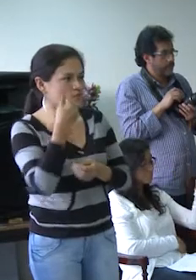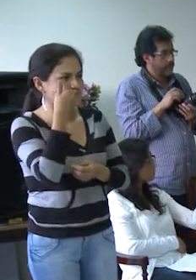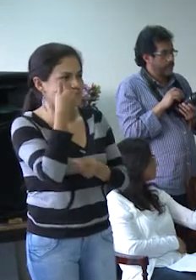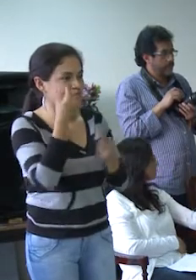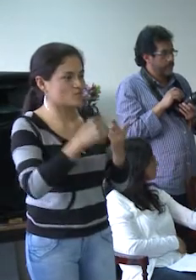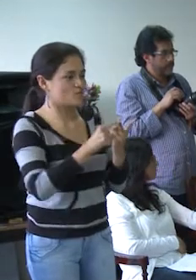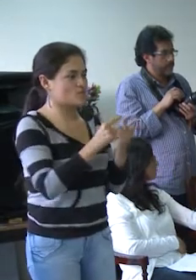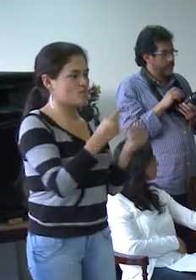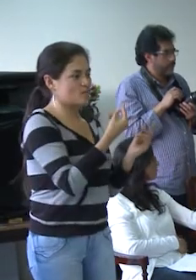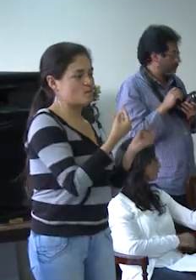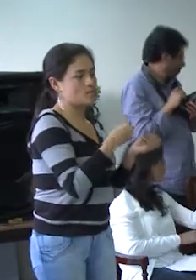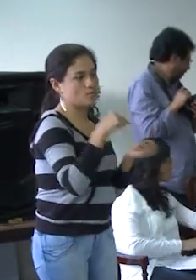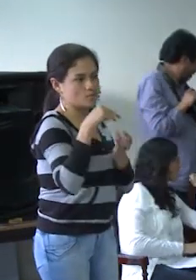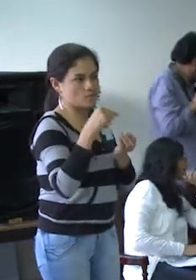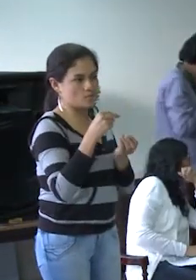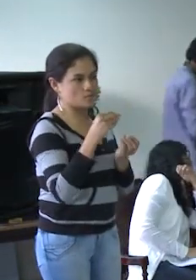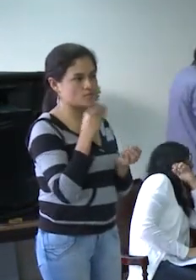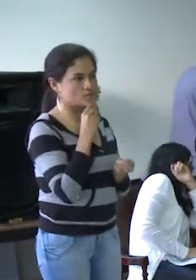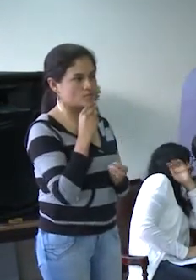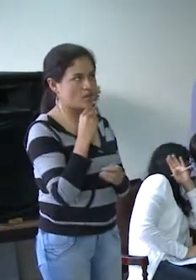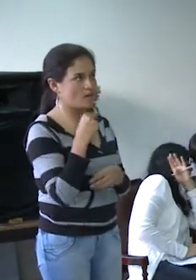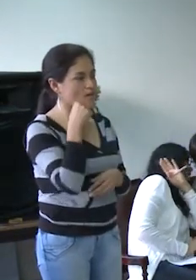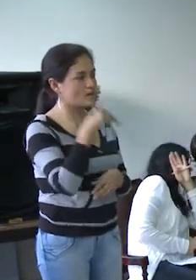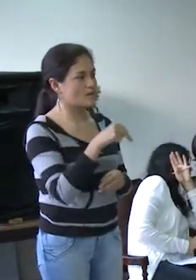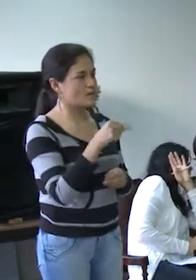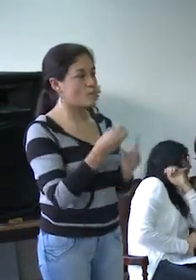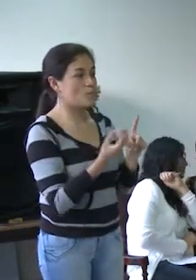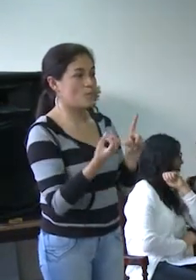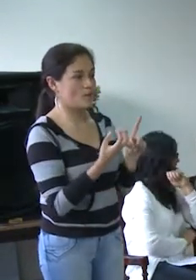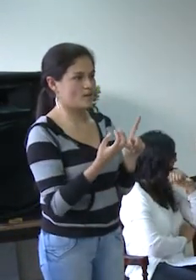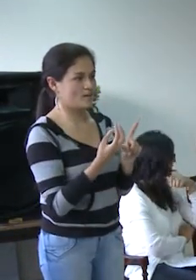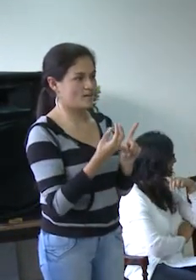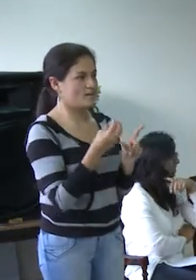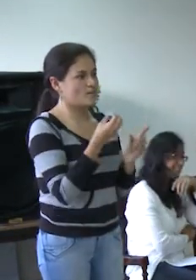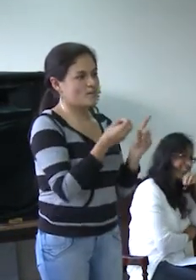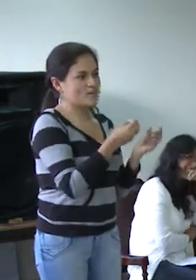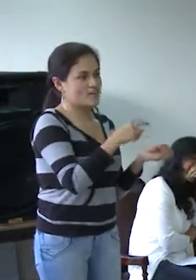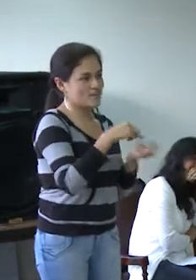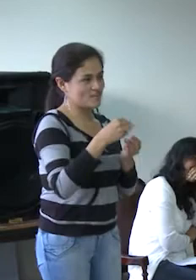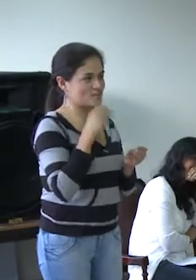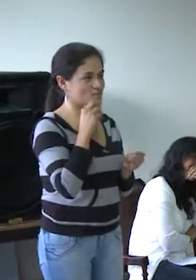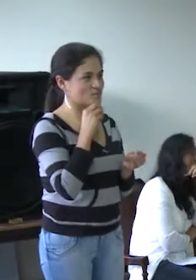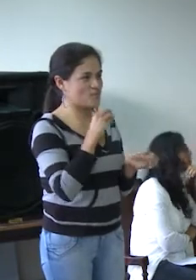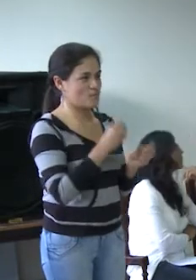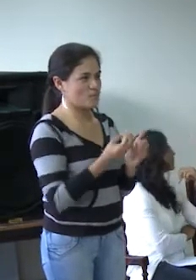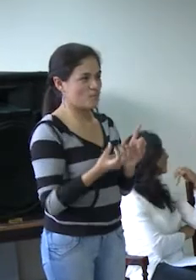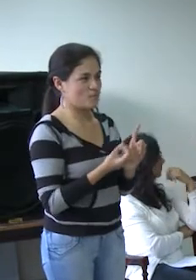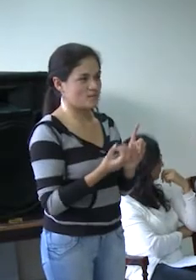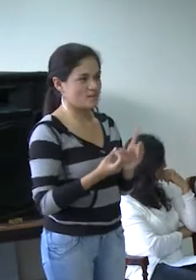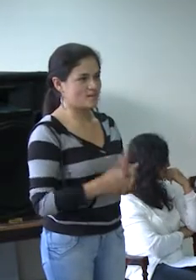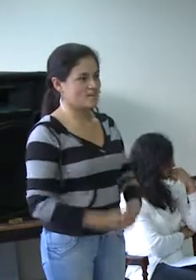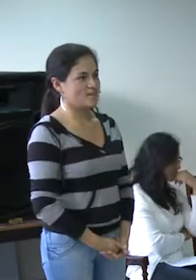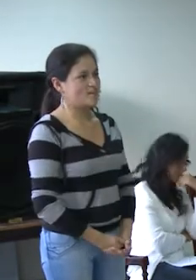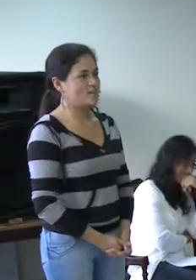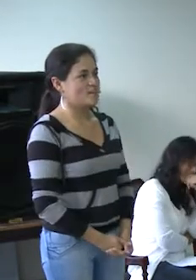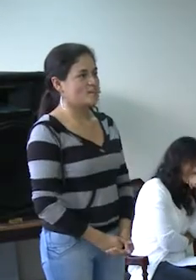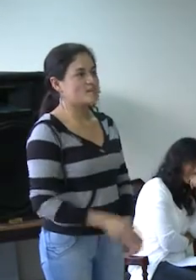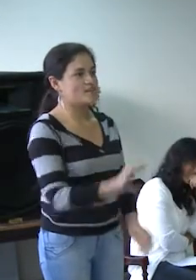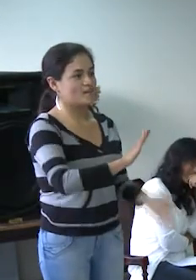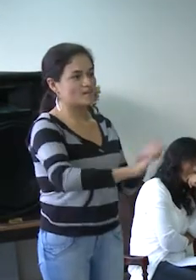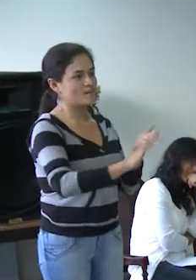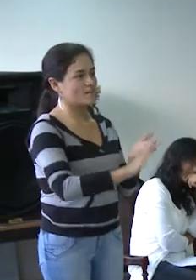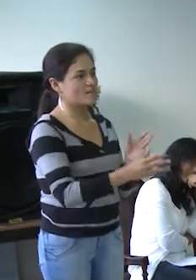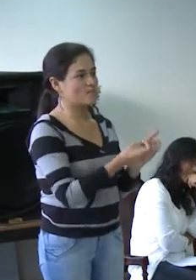funcional, el CREFAL era eso, era el instituto de la UNESCO para América Latina que funcionaba en México para formar a los educadores de